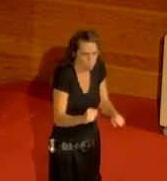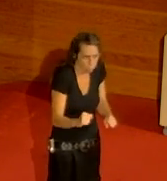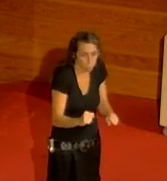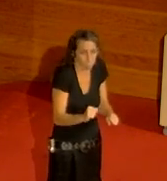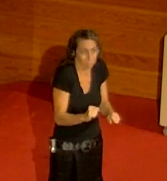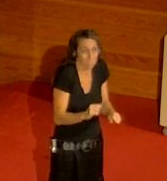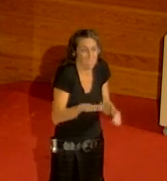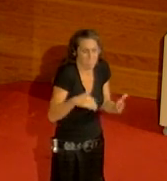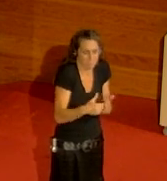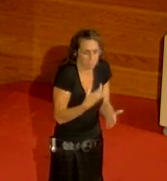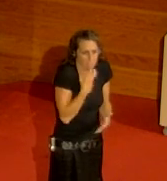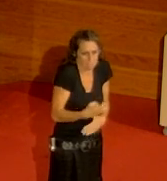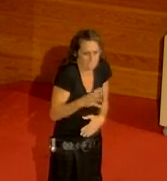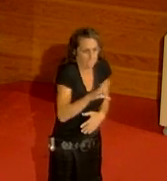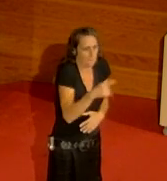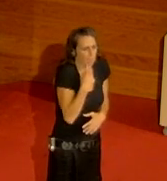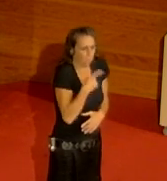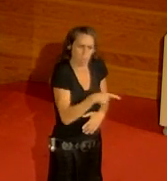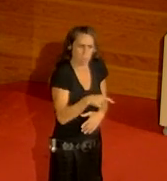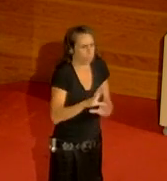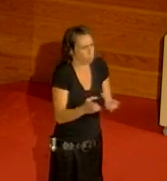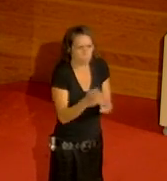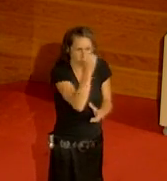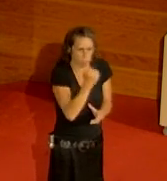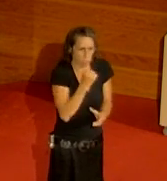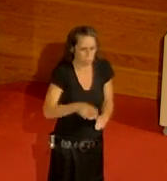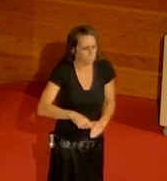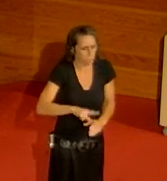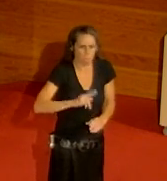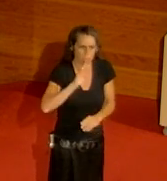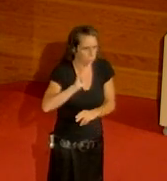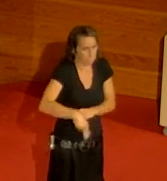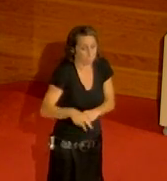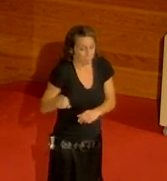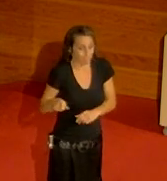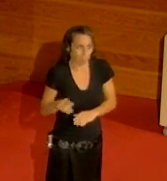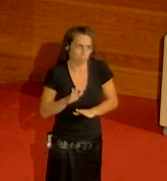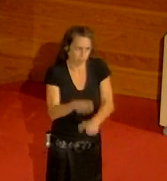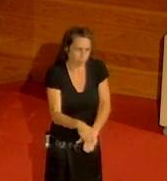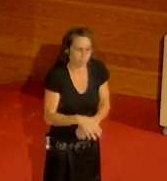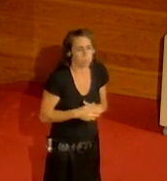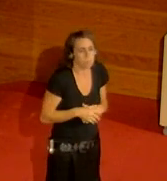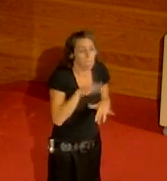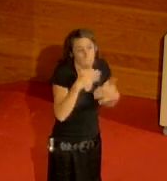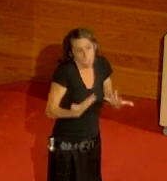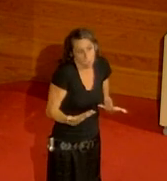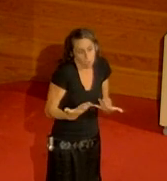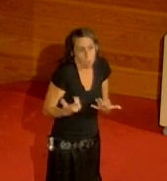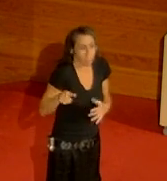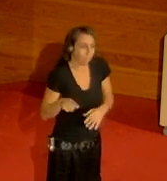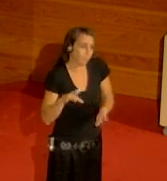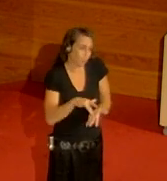terrorista Bueno pues él era simpatizante de ese grupo y hoy es el ministro de seguridad nacional